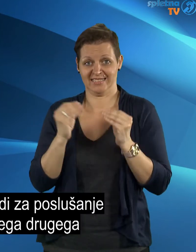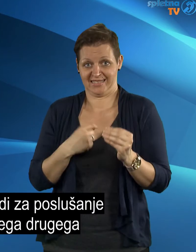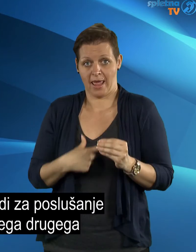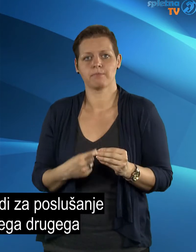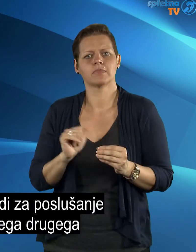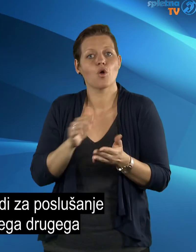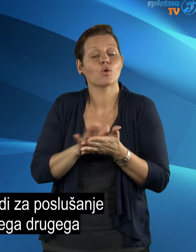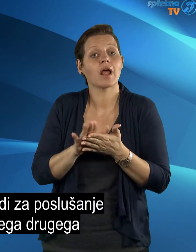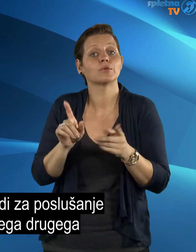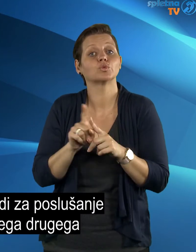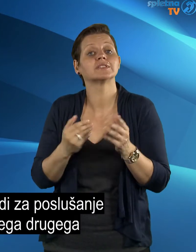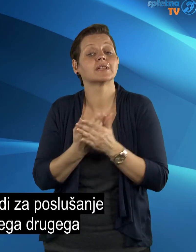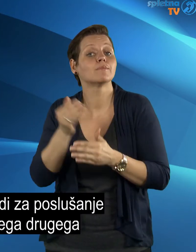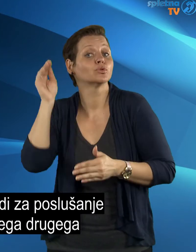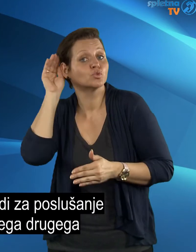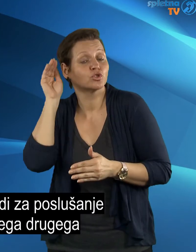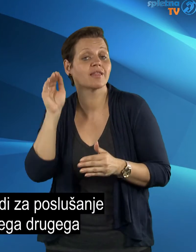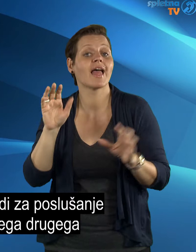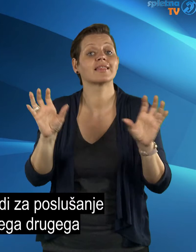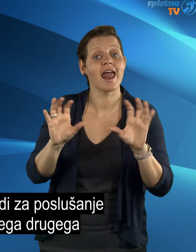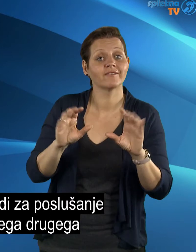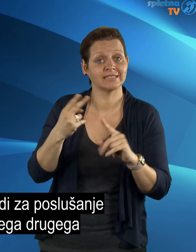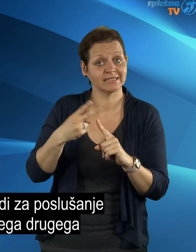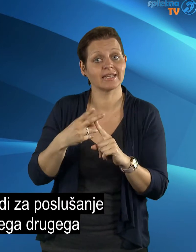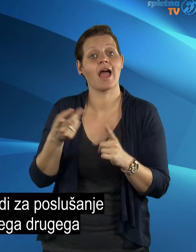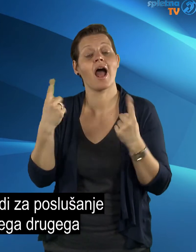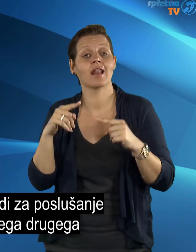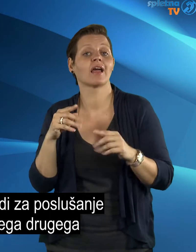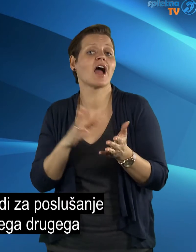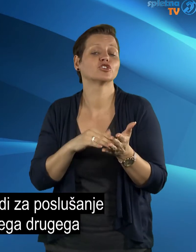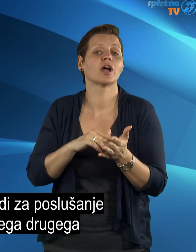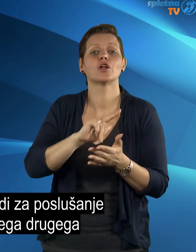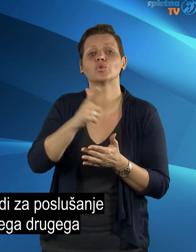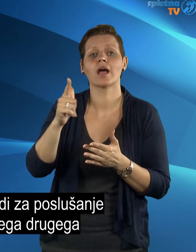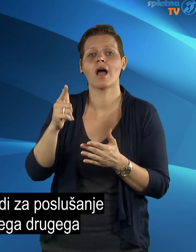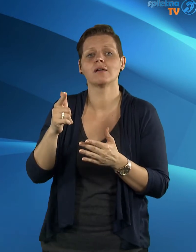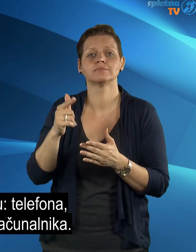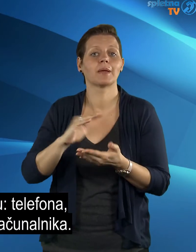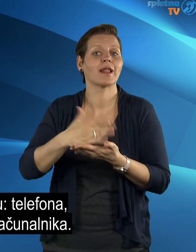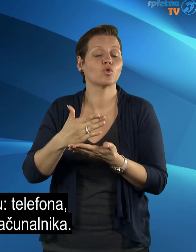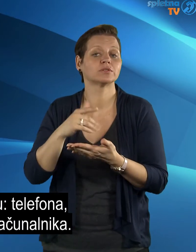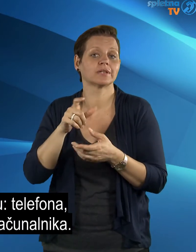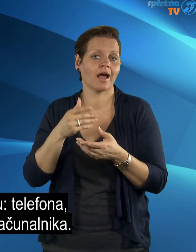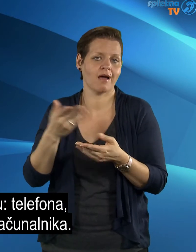Sistem je uporaben tudi za poslušanje televizije ali kakšnega drugega prenosnika glasu,